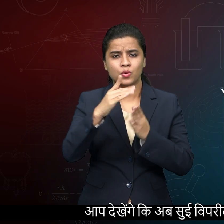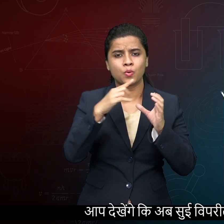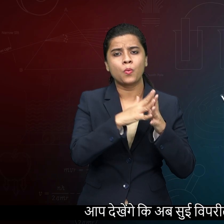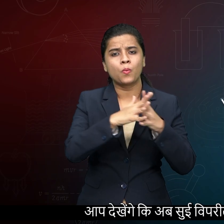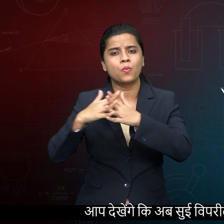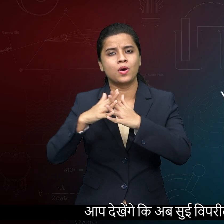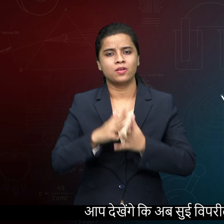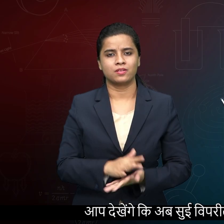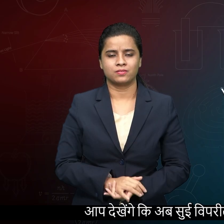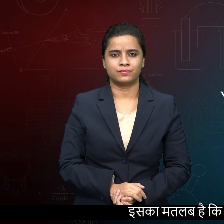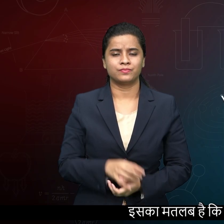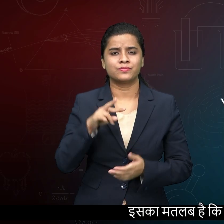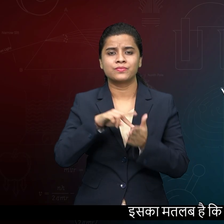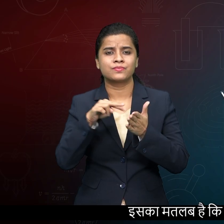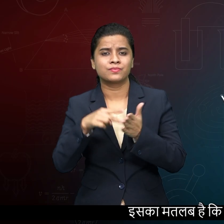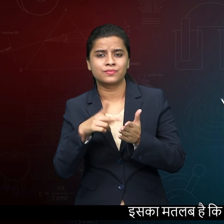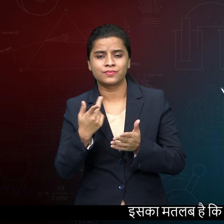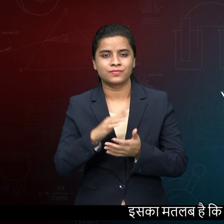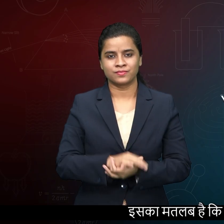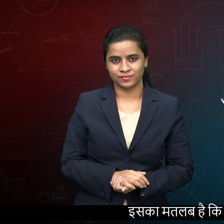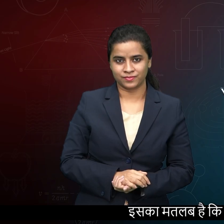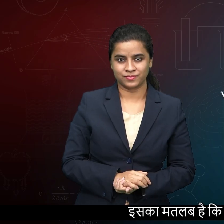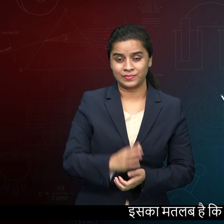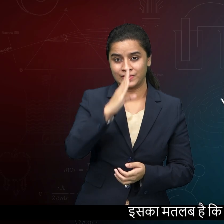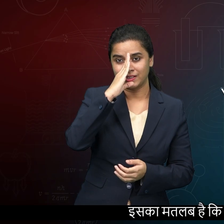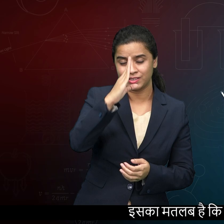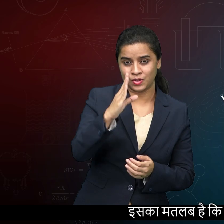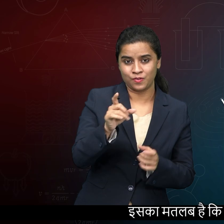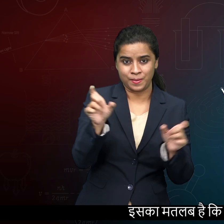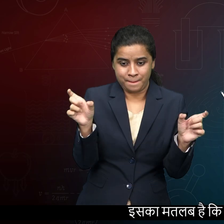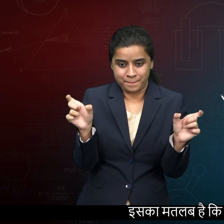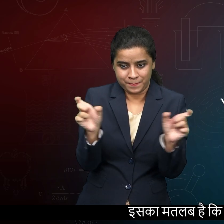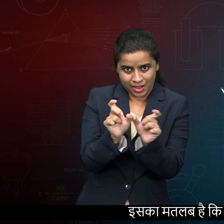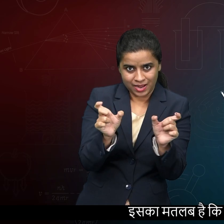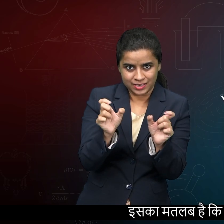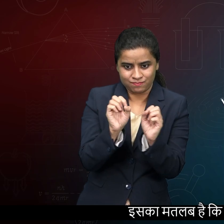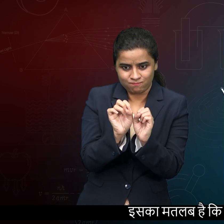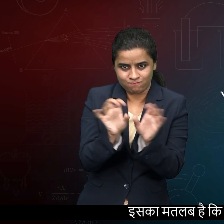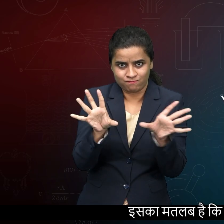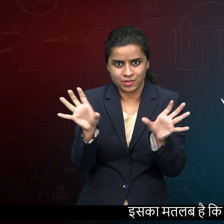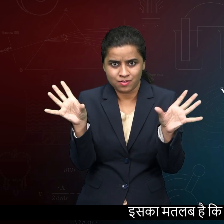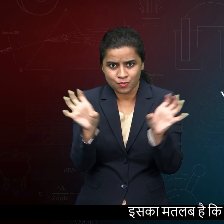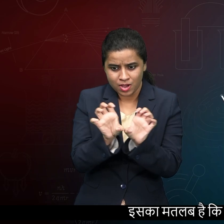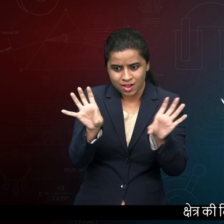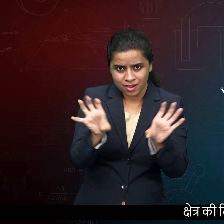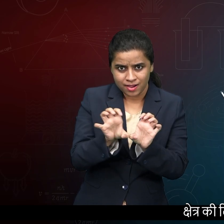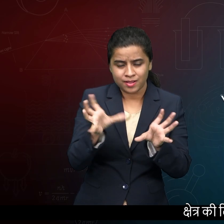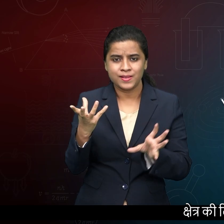है। इसका मतलब है कि विद्युत प्रवाह द्वारा उत्पन्न चुंबकीय क्षेत्र की